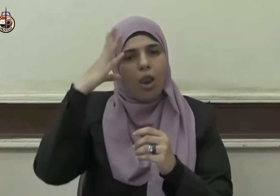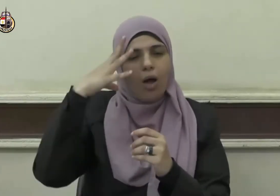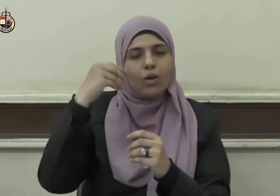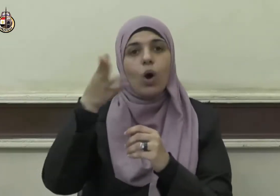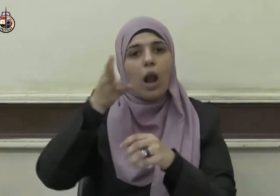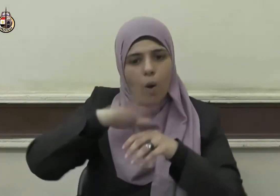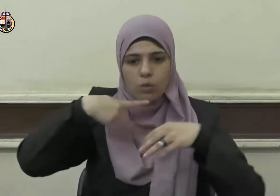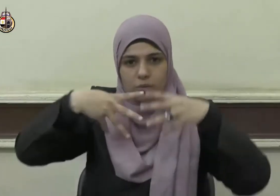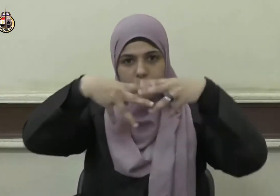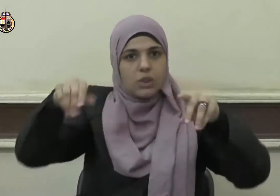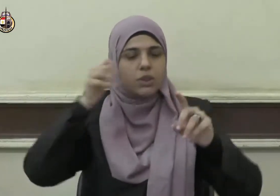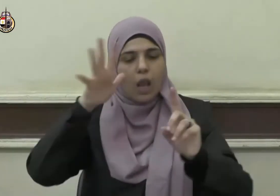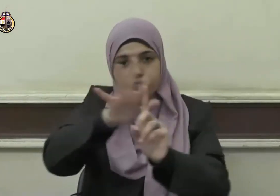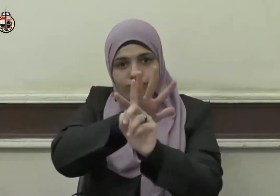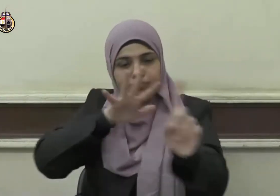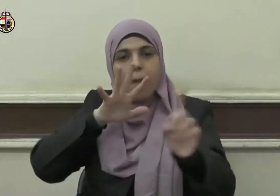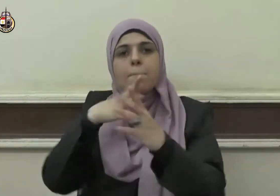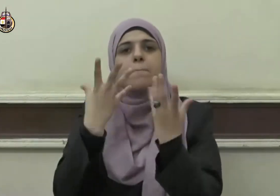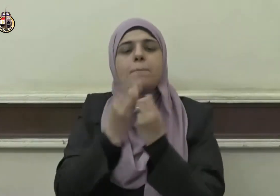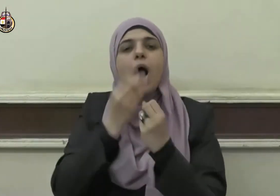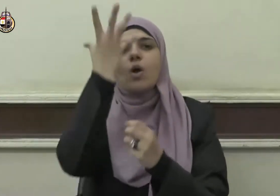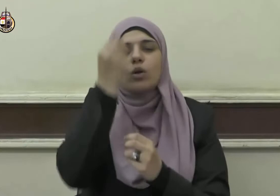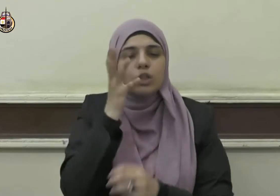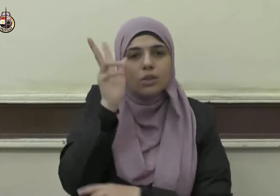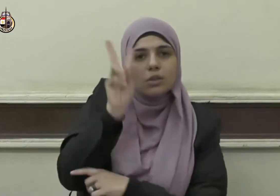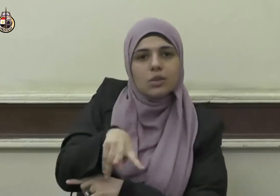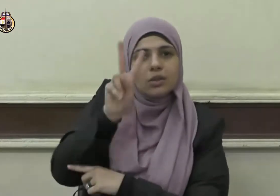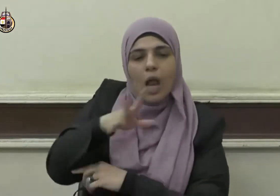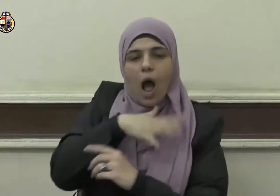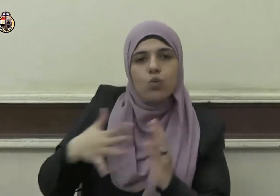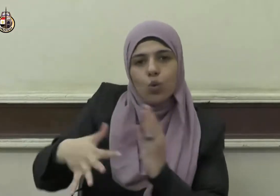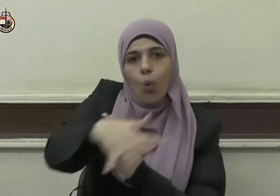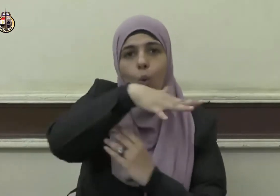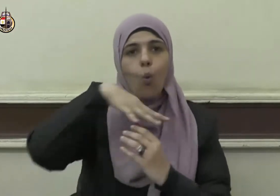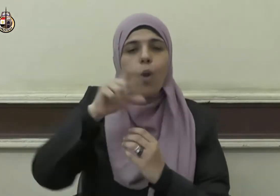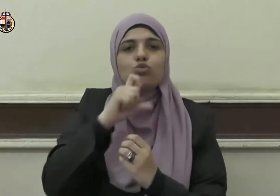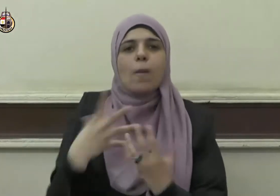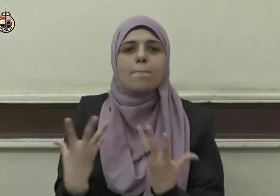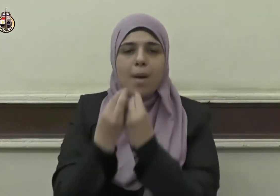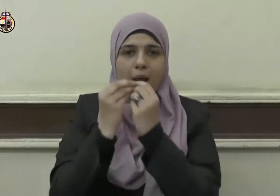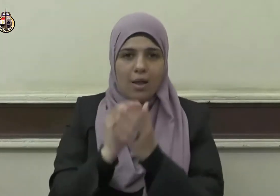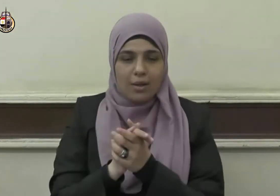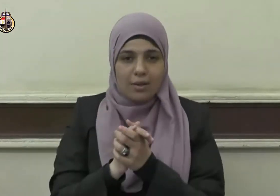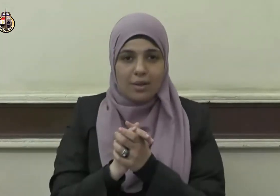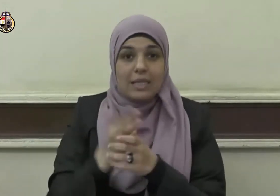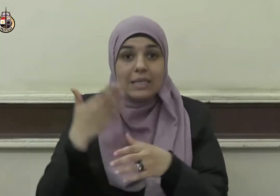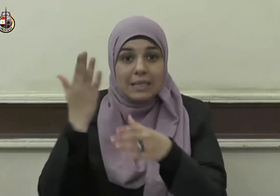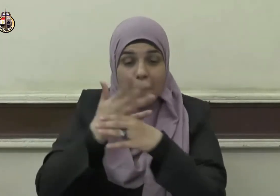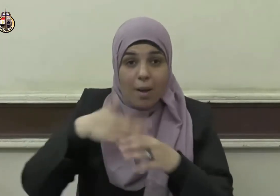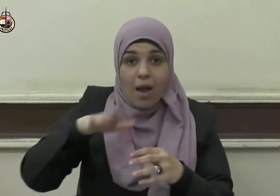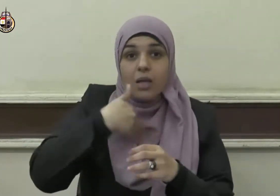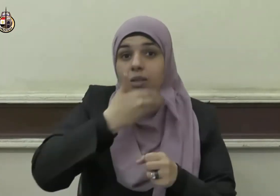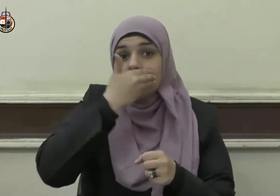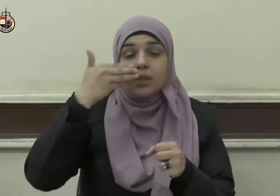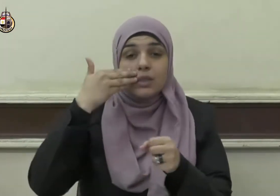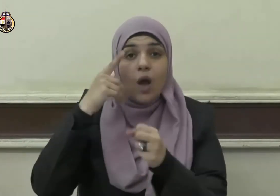إقامة سنة القيام ووحدة المسلمين على أن الصيام الحقيقي هو